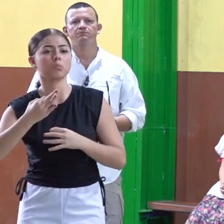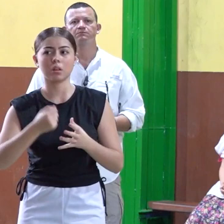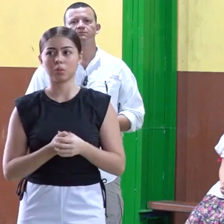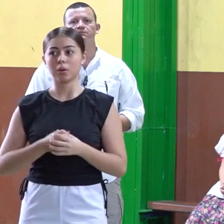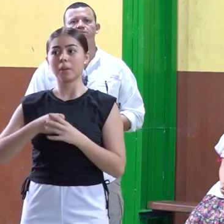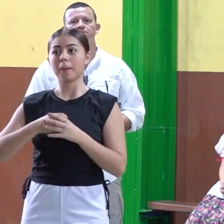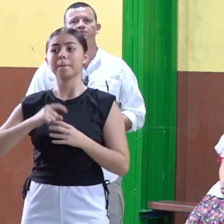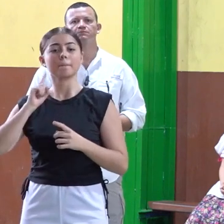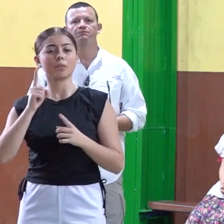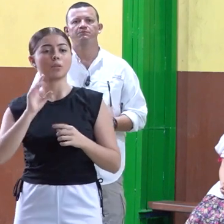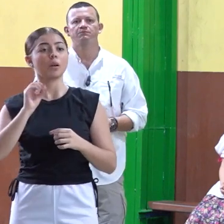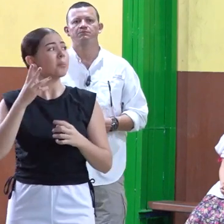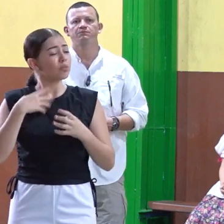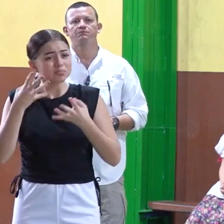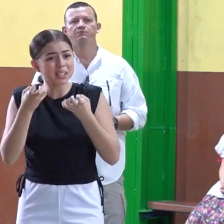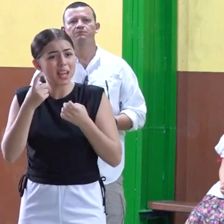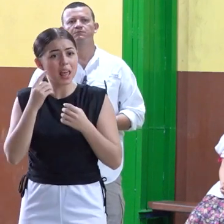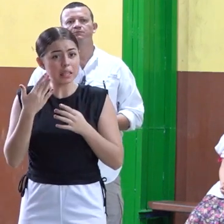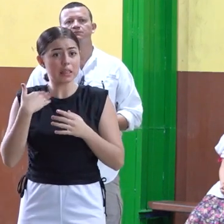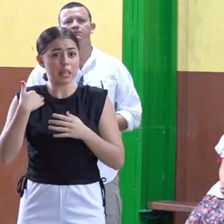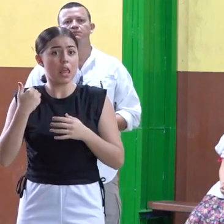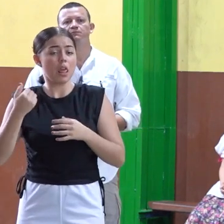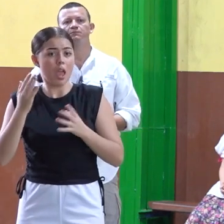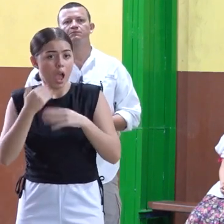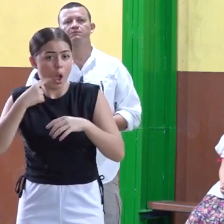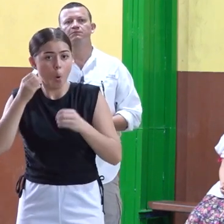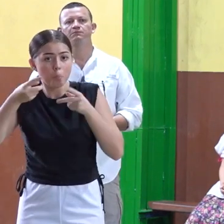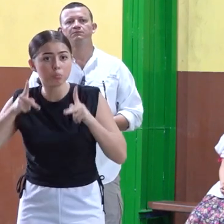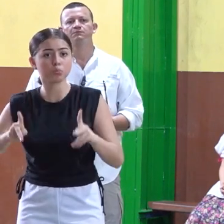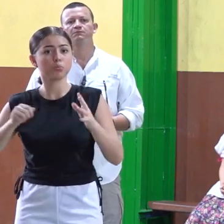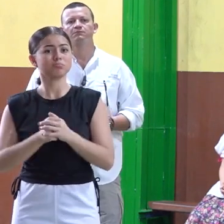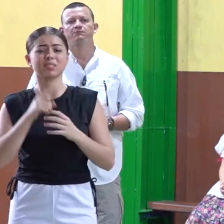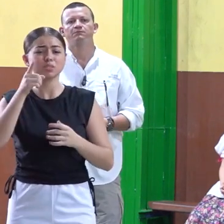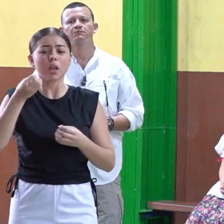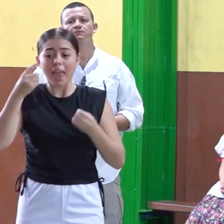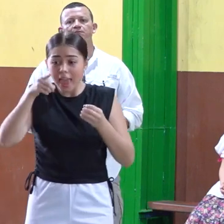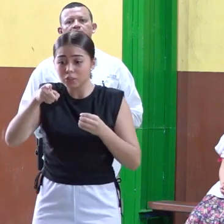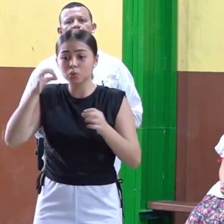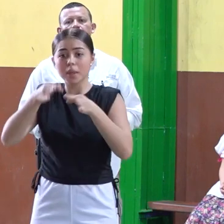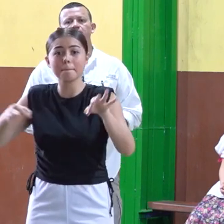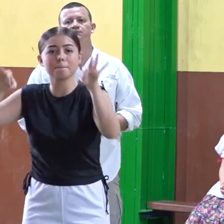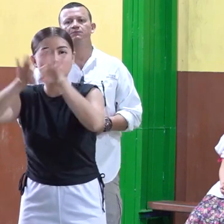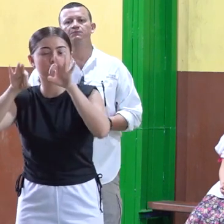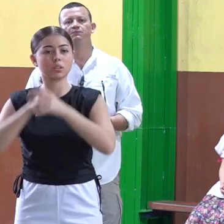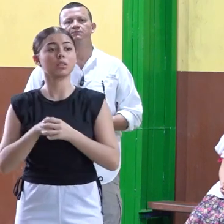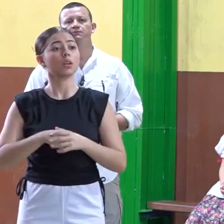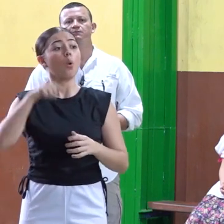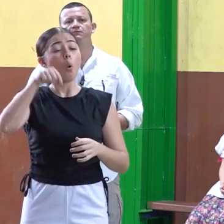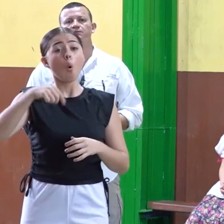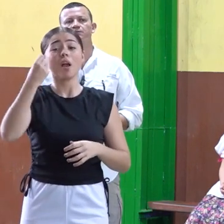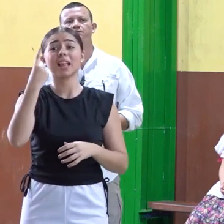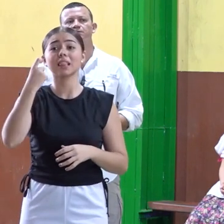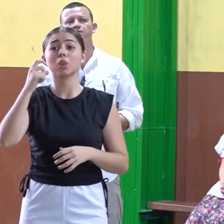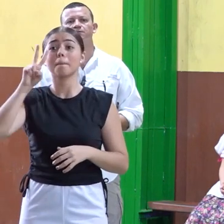quien quiera, aquí está la oportunidad. Eso es lo que importa. Hoy entiendo que